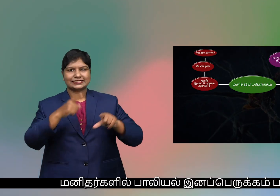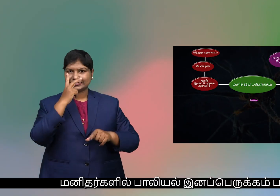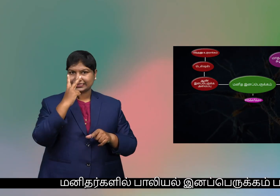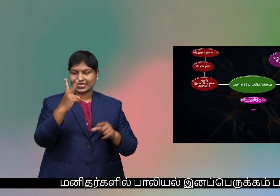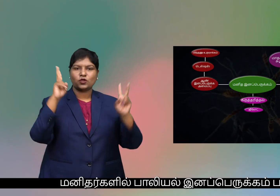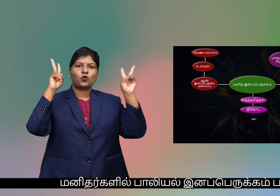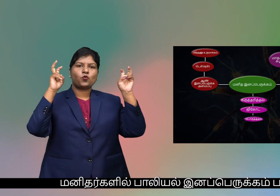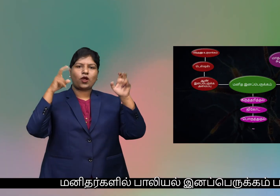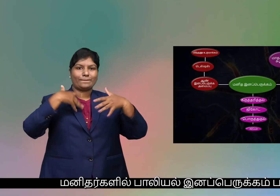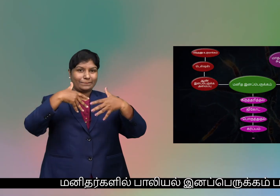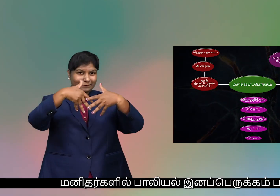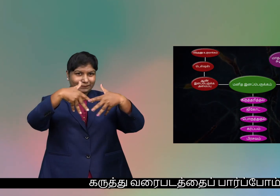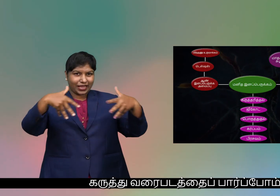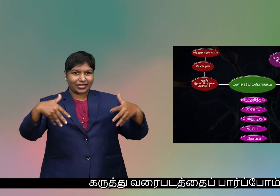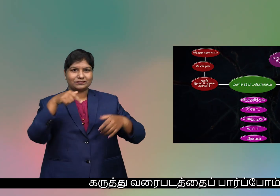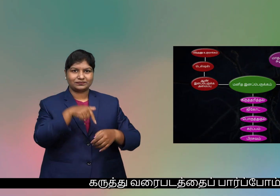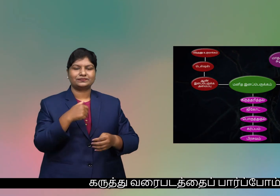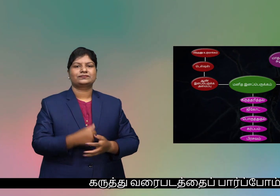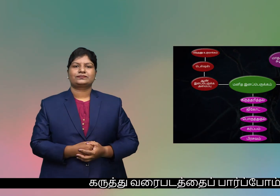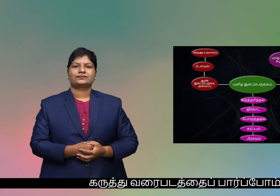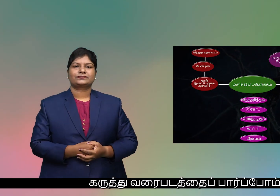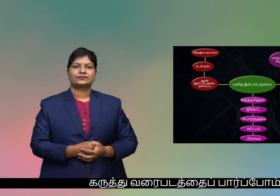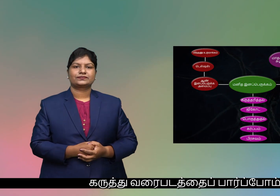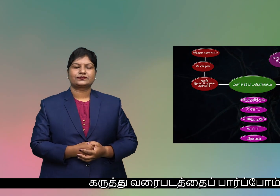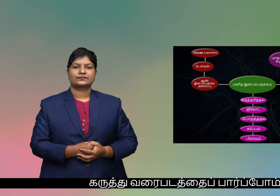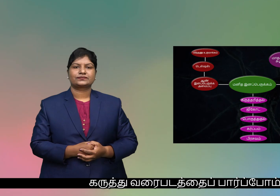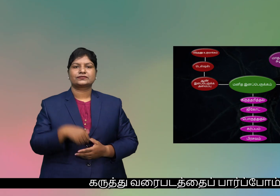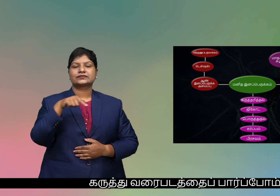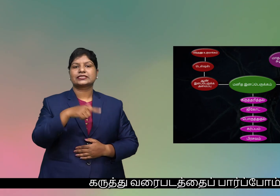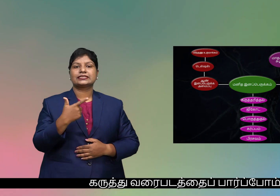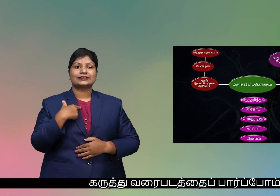மனிதர்களில் பாலியல் இனப்பெருக்கம் பற்றிய கருத்து வரைபடத்தை பார்ப்போம்.